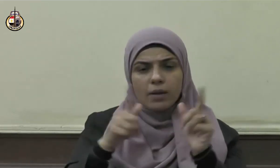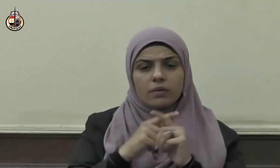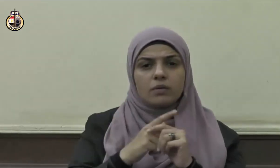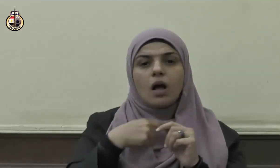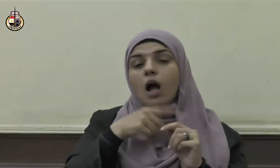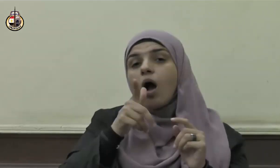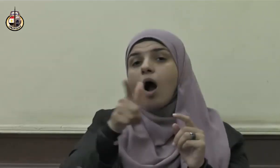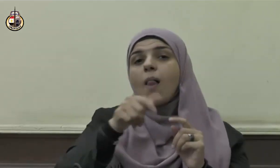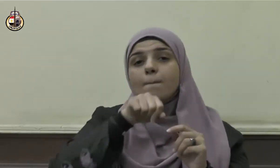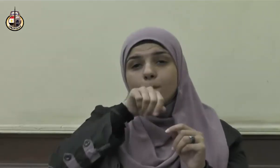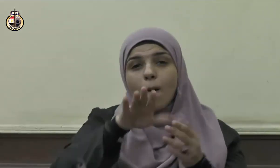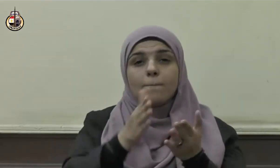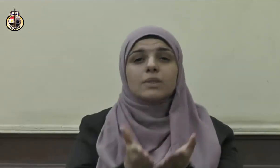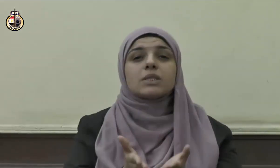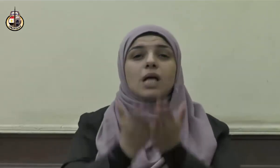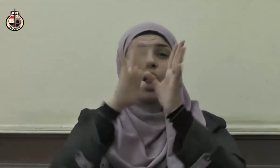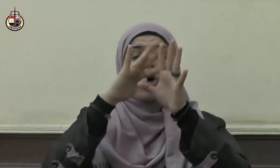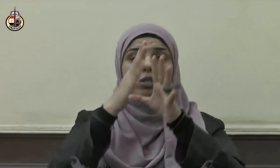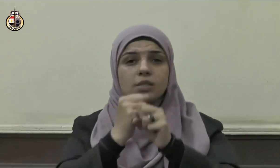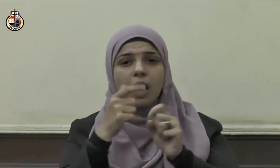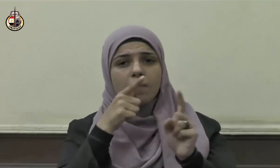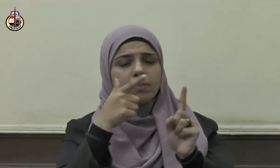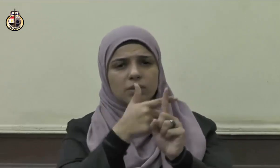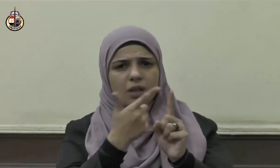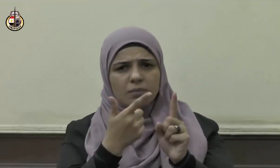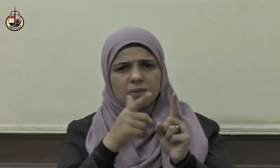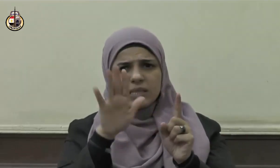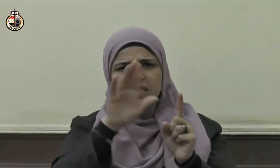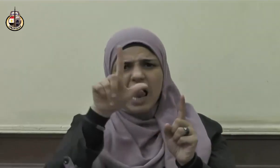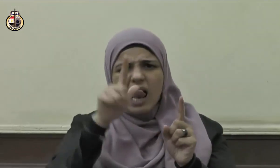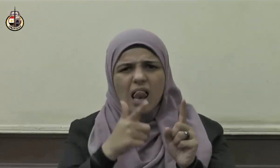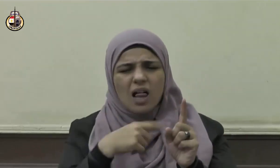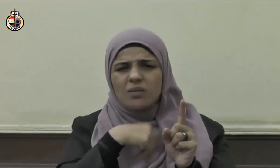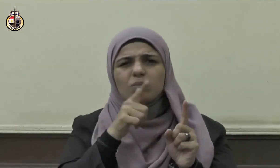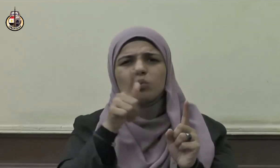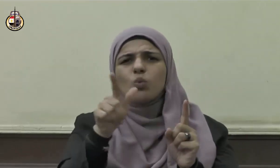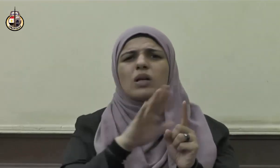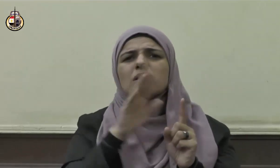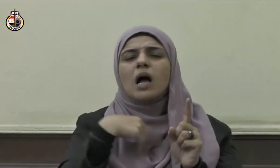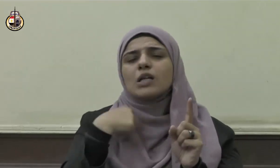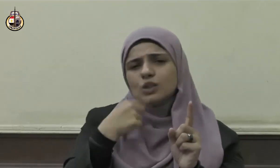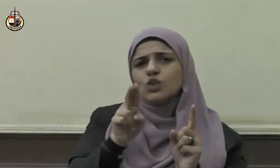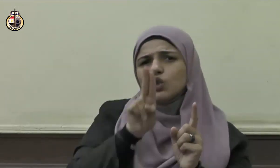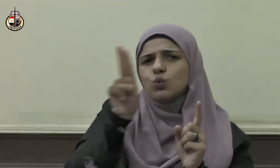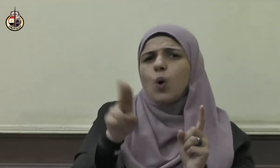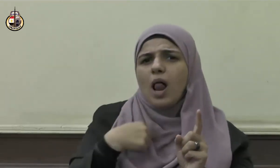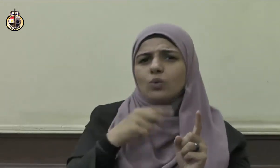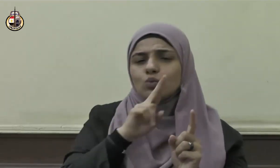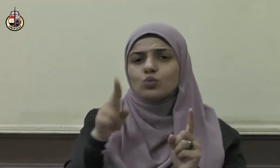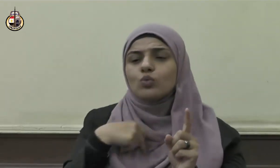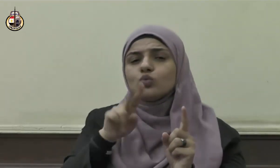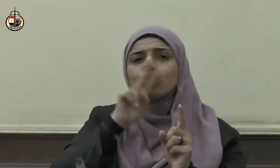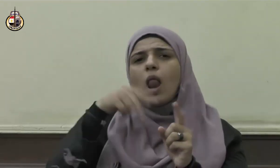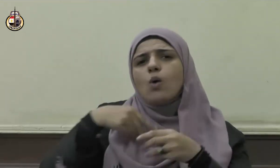صلى الله عليه وسلم لي سل، فقلت أسألك مرافقتك في